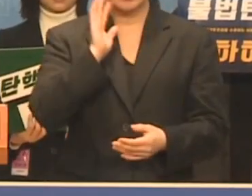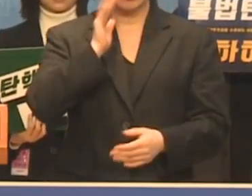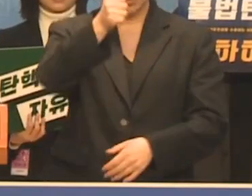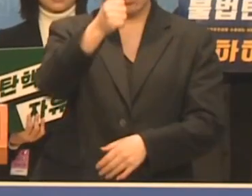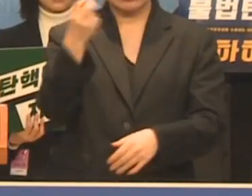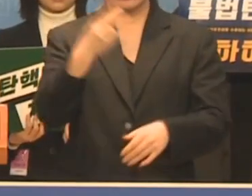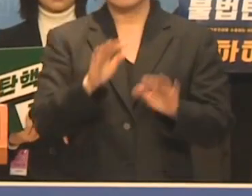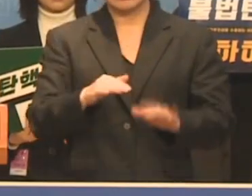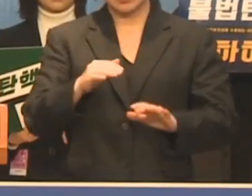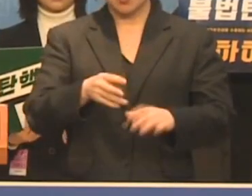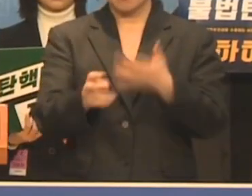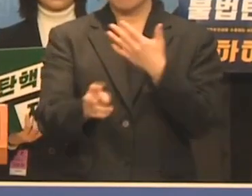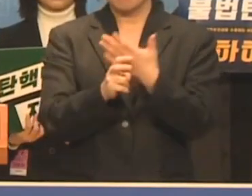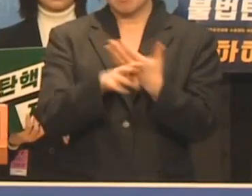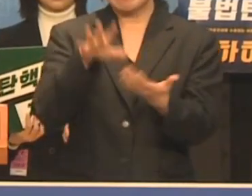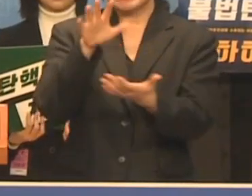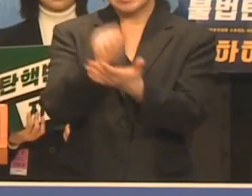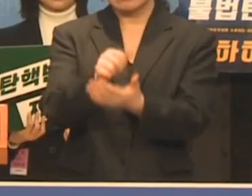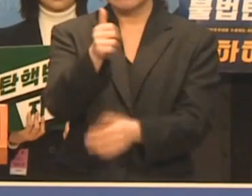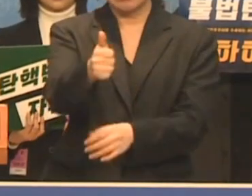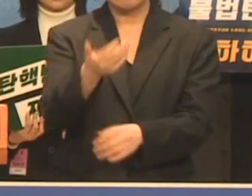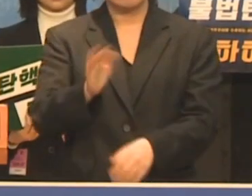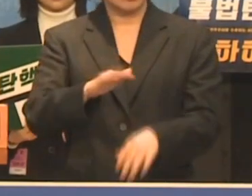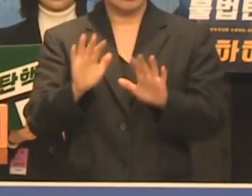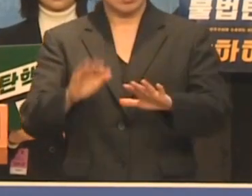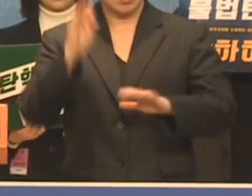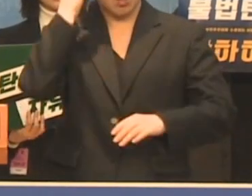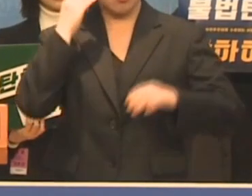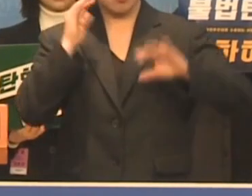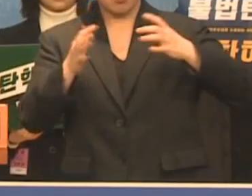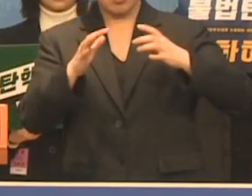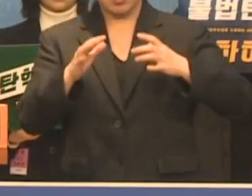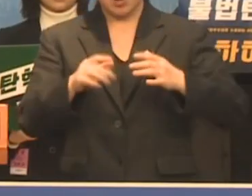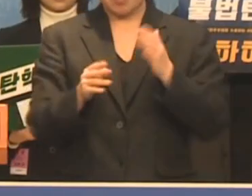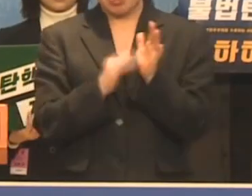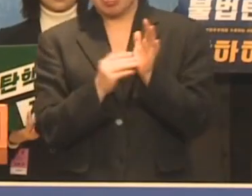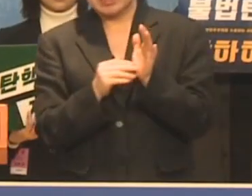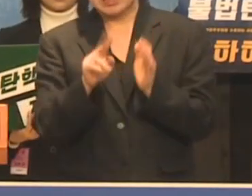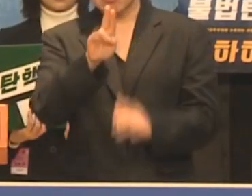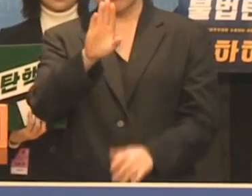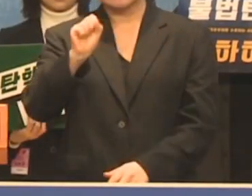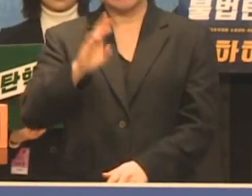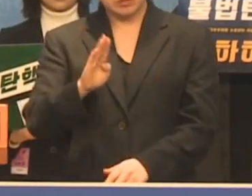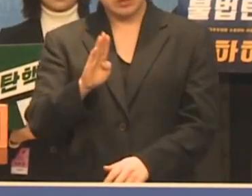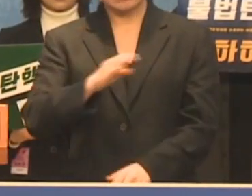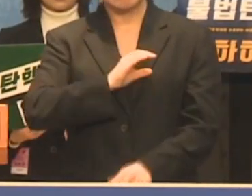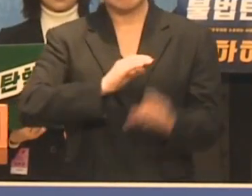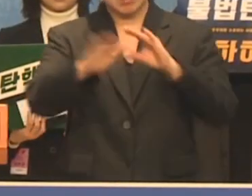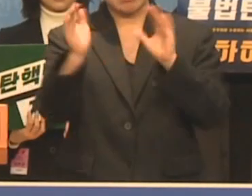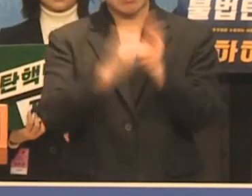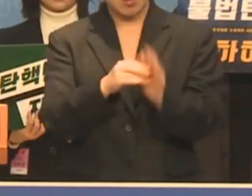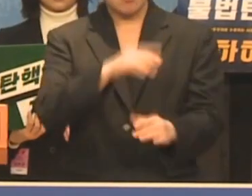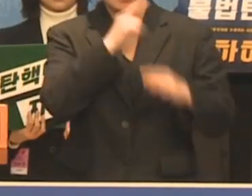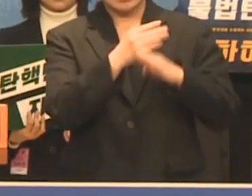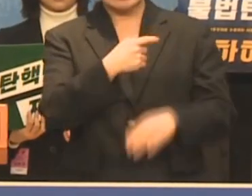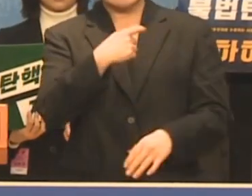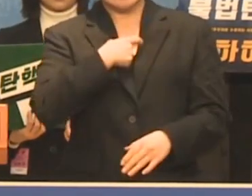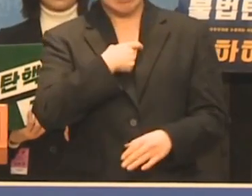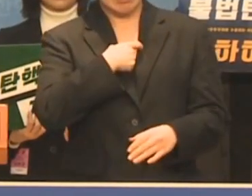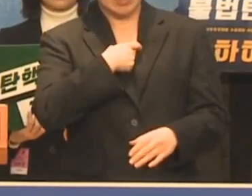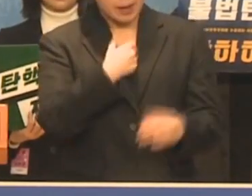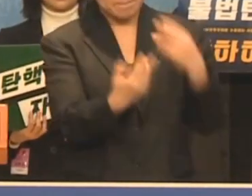있는 불법 집단의 수장에게 대한민국의 국가 기밀을 담은 USB를 전달하였습니다. 북한이 싫어서 목숨을 걸고